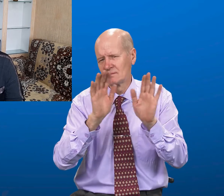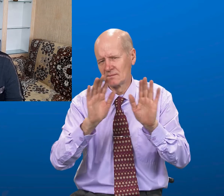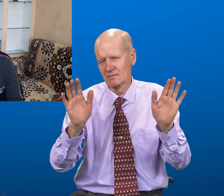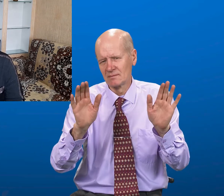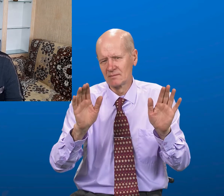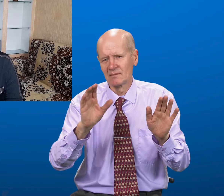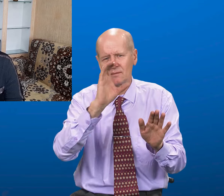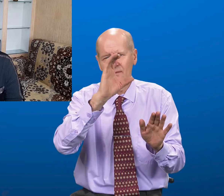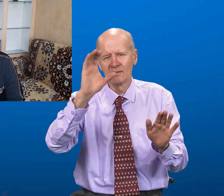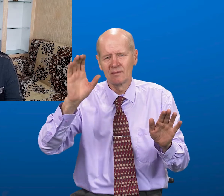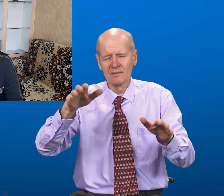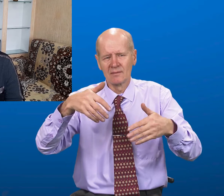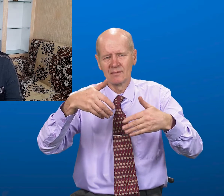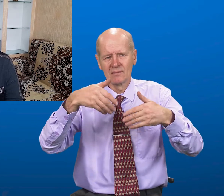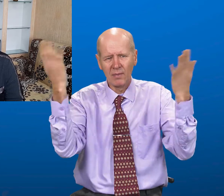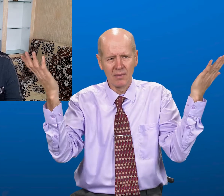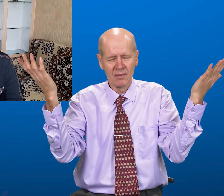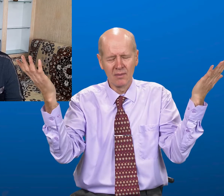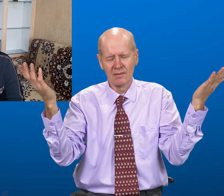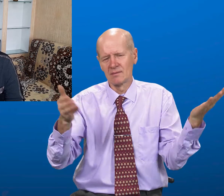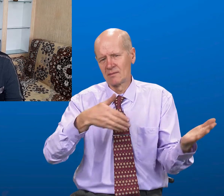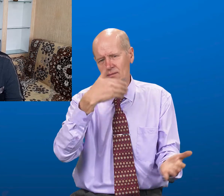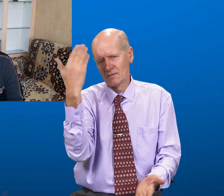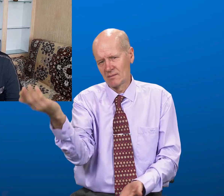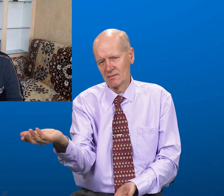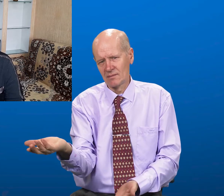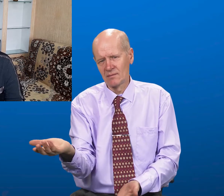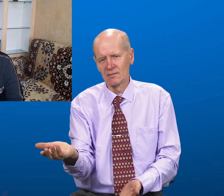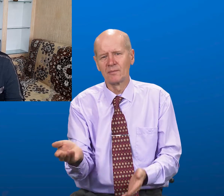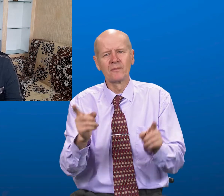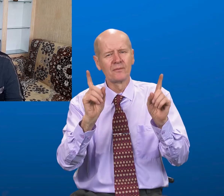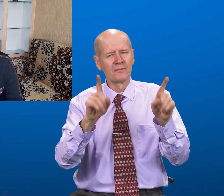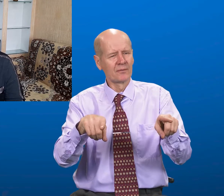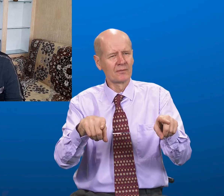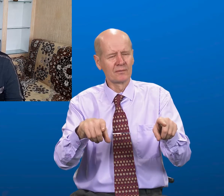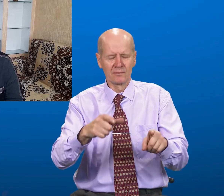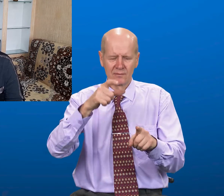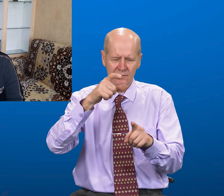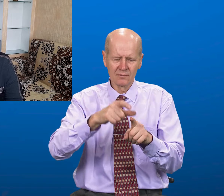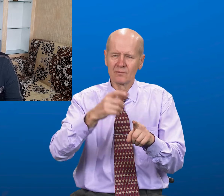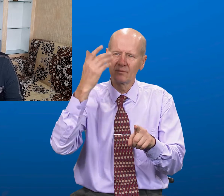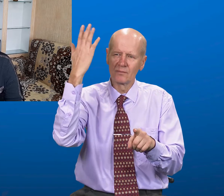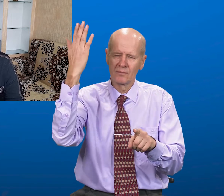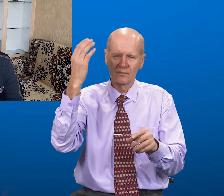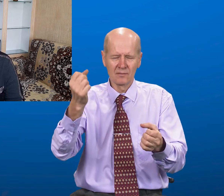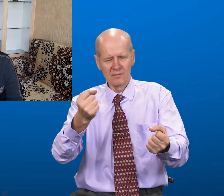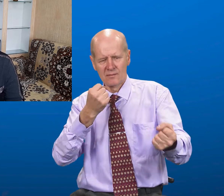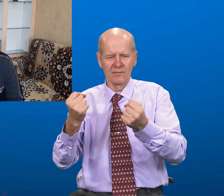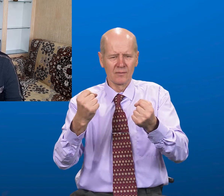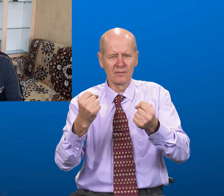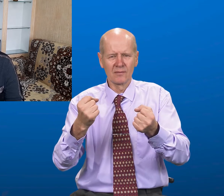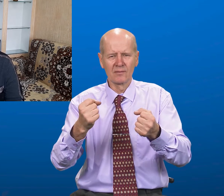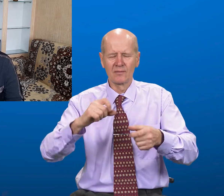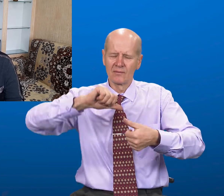В противовес этому Исаия заявляет, что Слово Божье твердо, непоколебимо и вечно. Если Господь